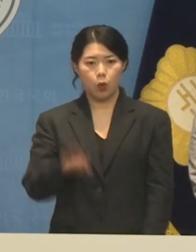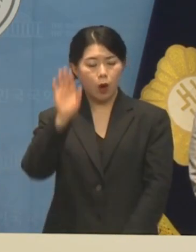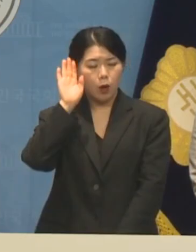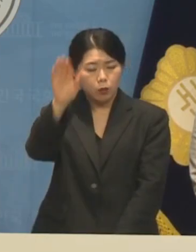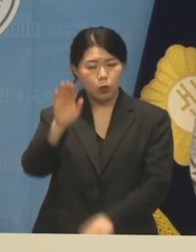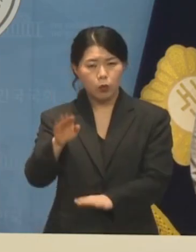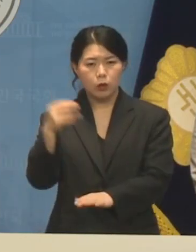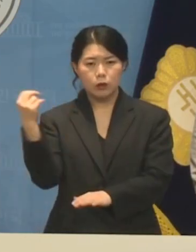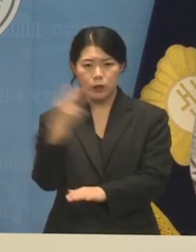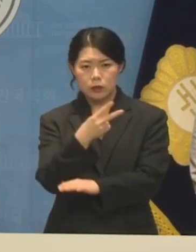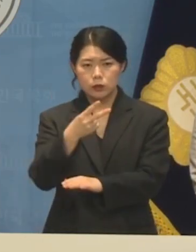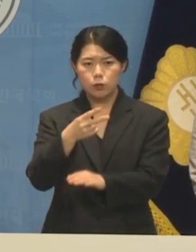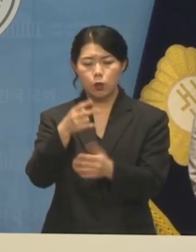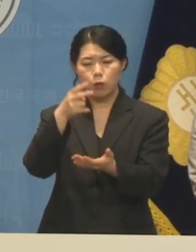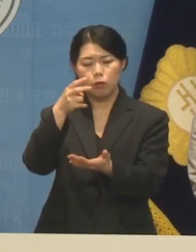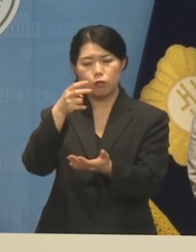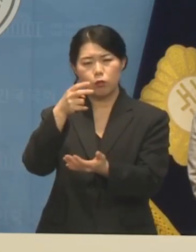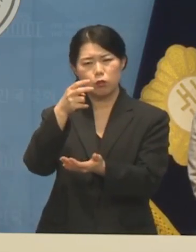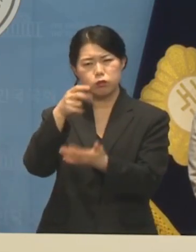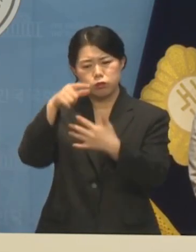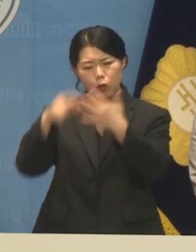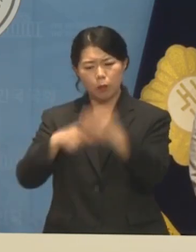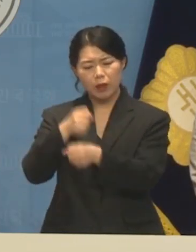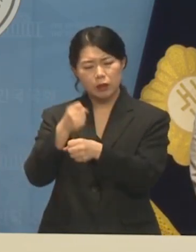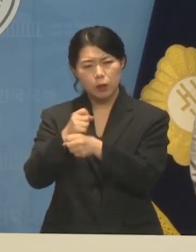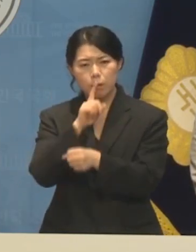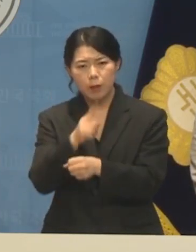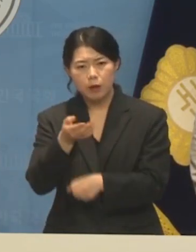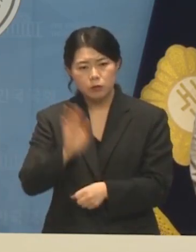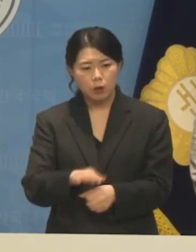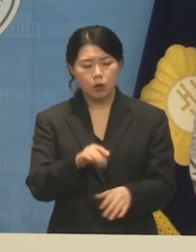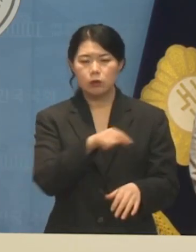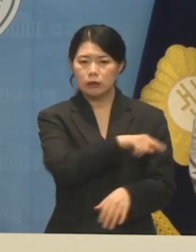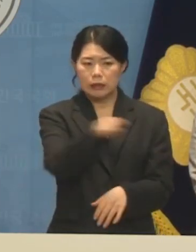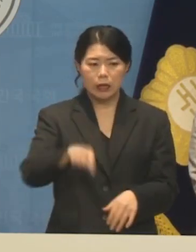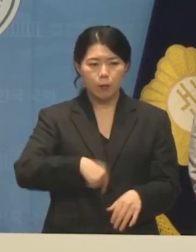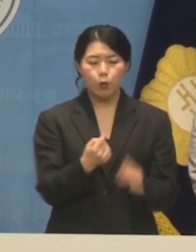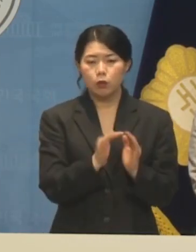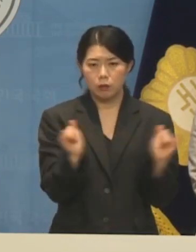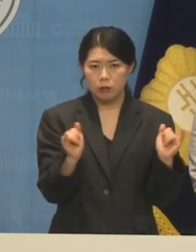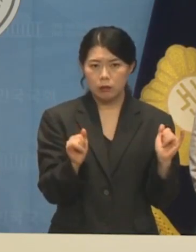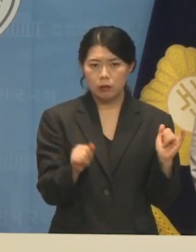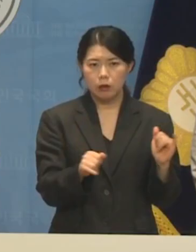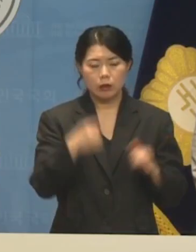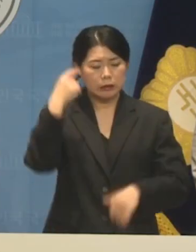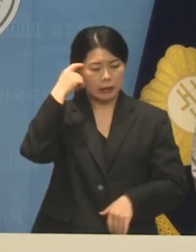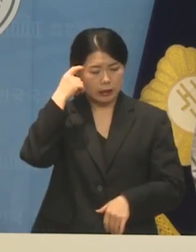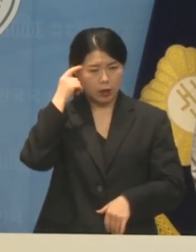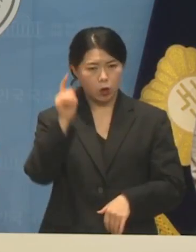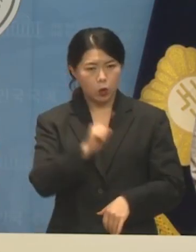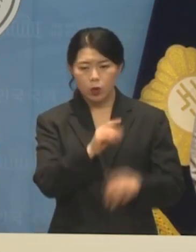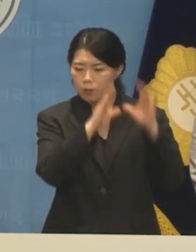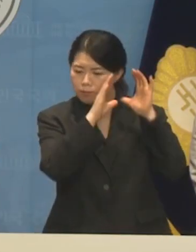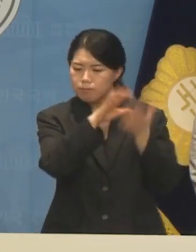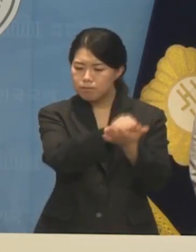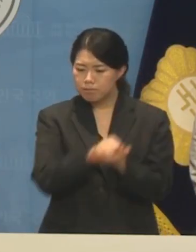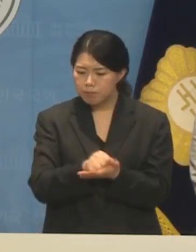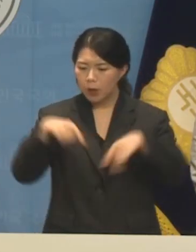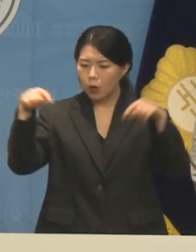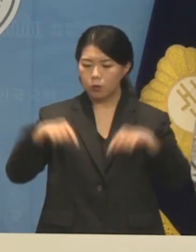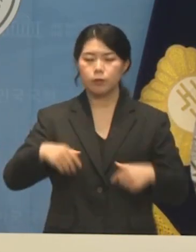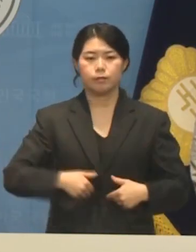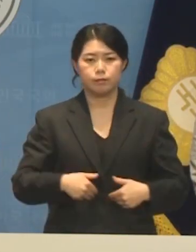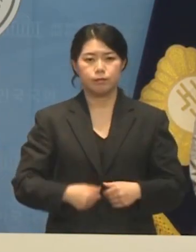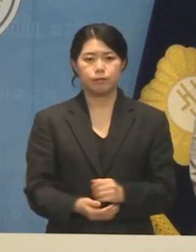지침을 제정하려 한다. 제정 과정에서 공무직을 비롯한 당사자들의 의견을 청취하고 협의해야